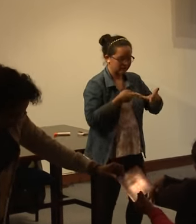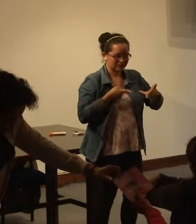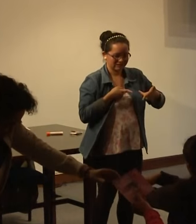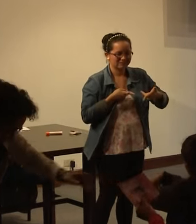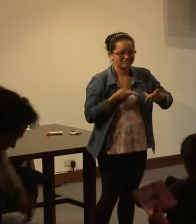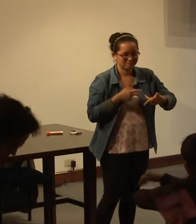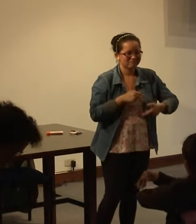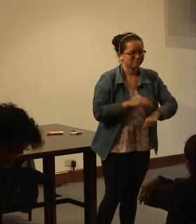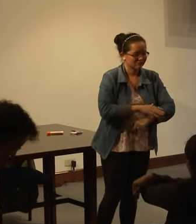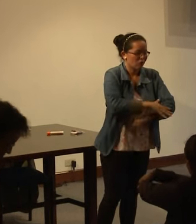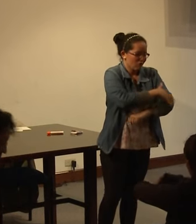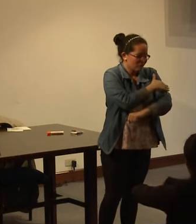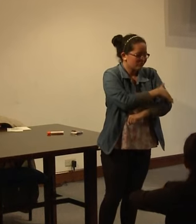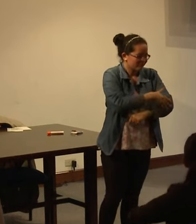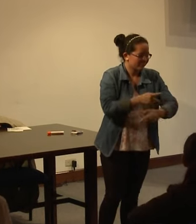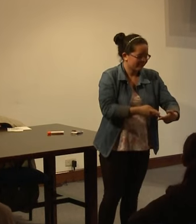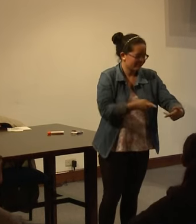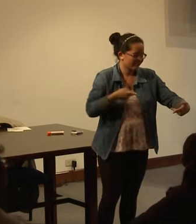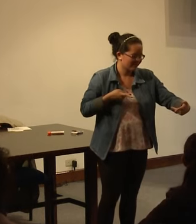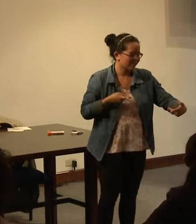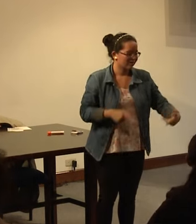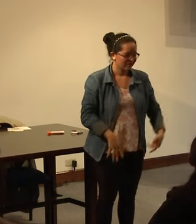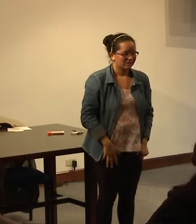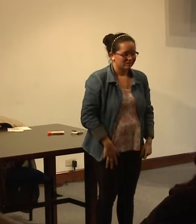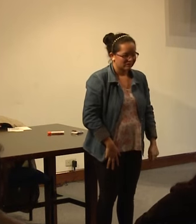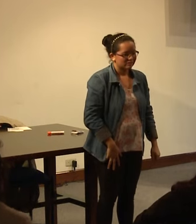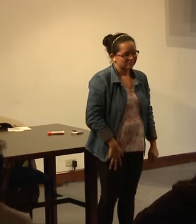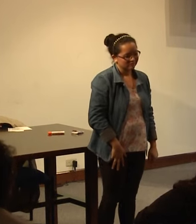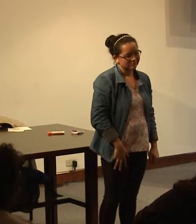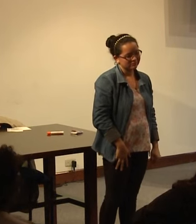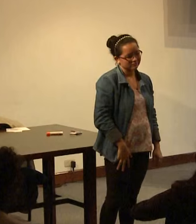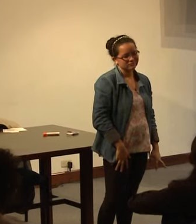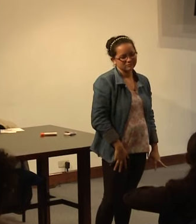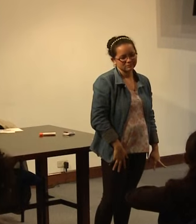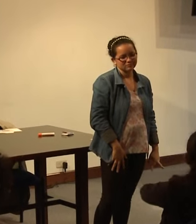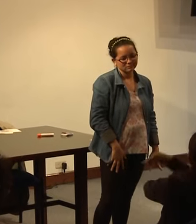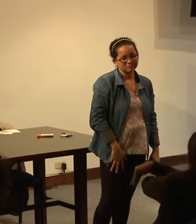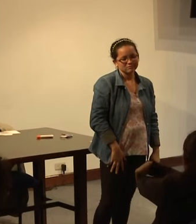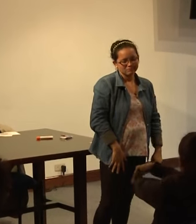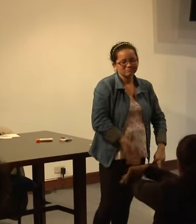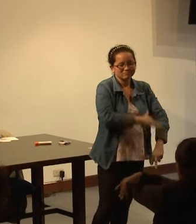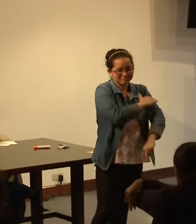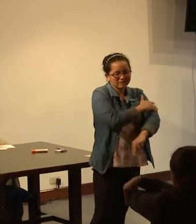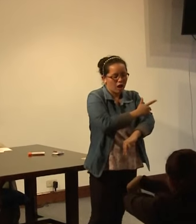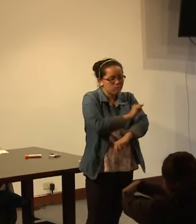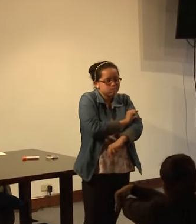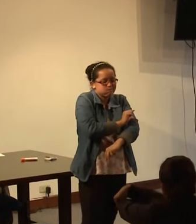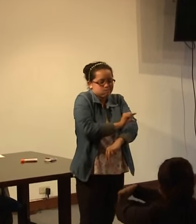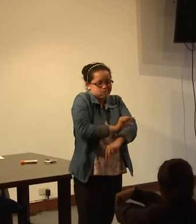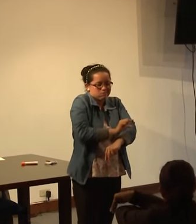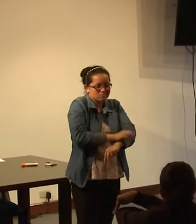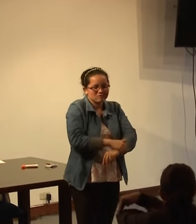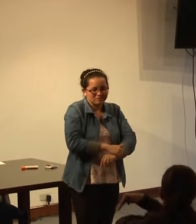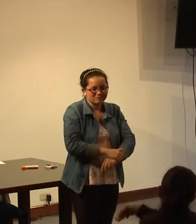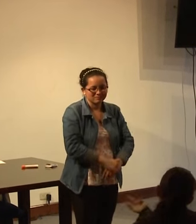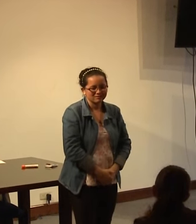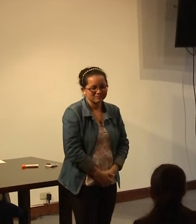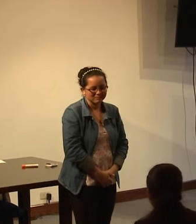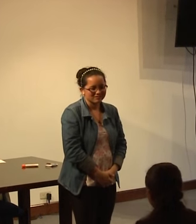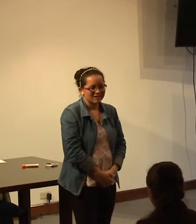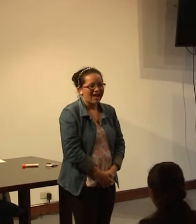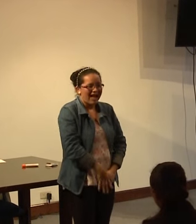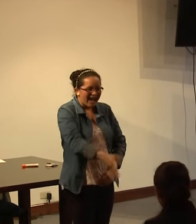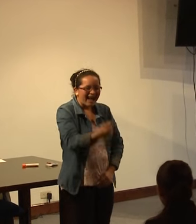Bien, ¿cómo les pareció eso? Ese ejercicio. ¿Eso fue fácil o difícil? O sea, fíjense que nos movimos como por varios